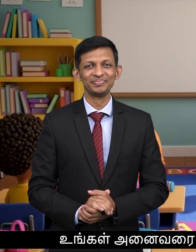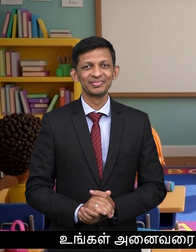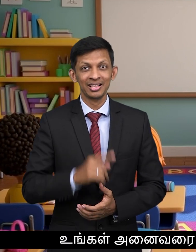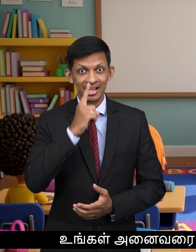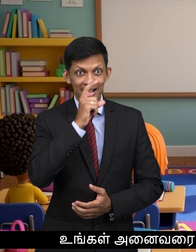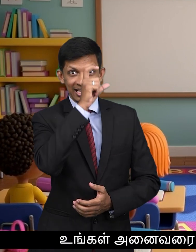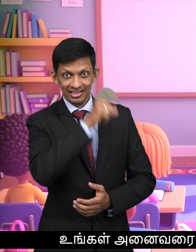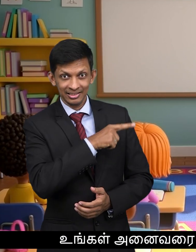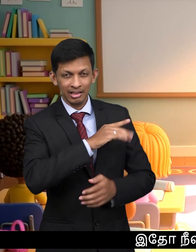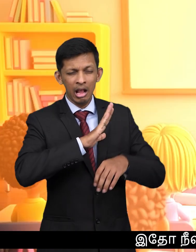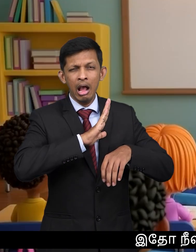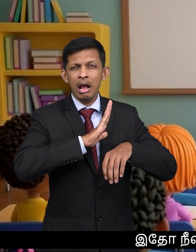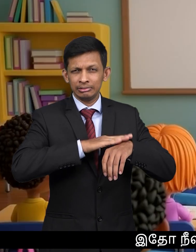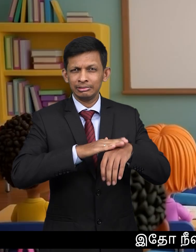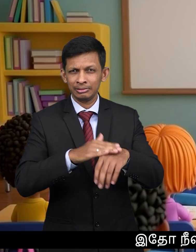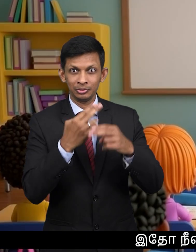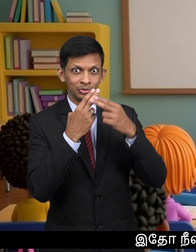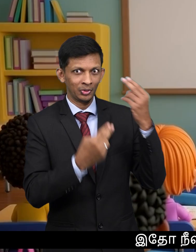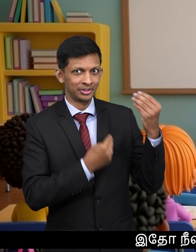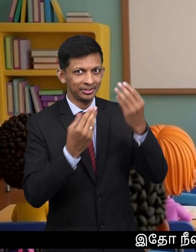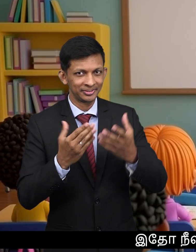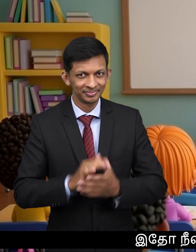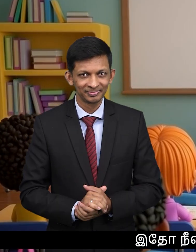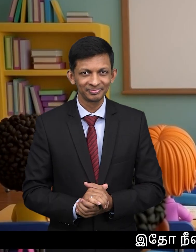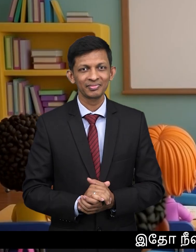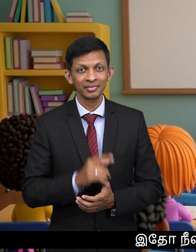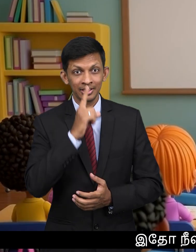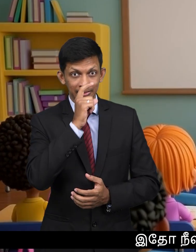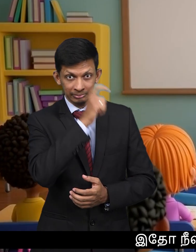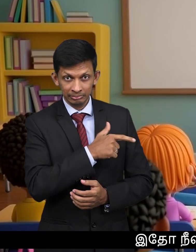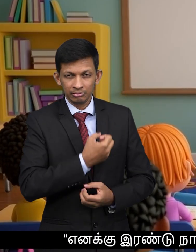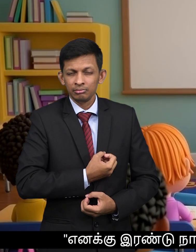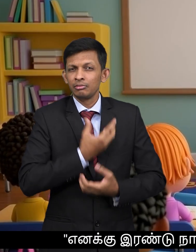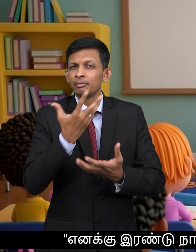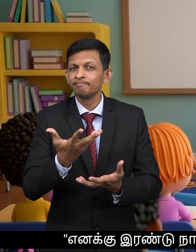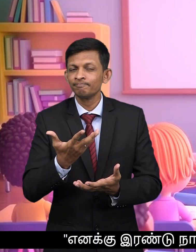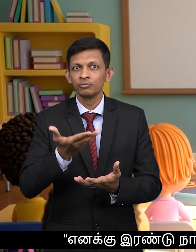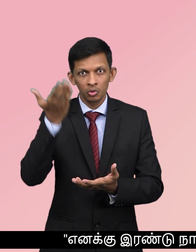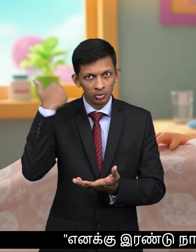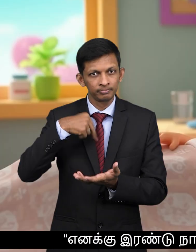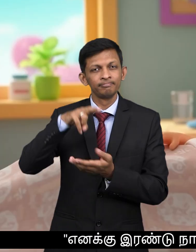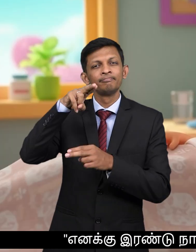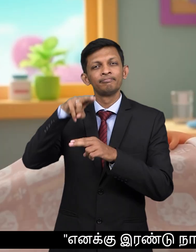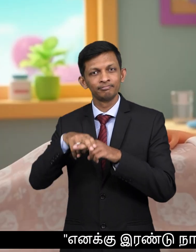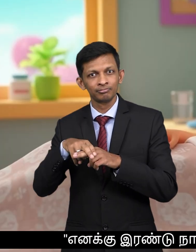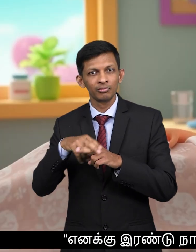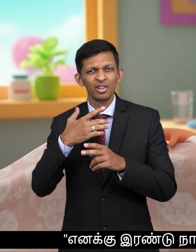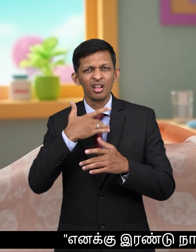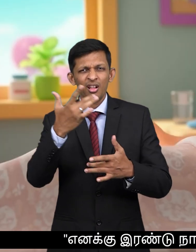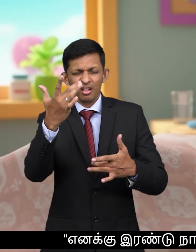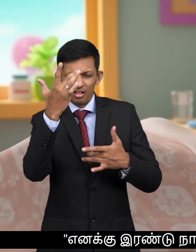அன்புடன் வரவேற்கிறோம். இதோ நீலிமாவின் அனுபவம். எனக்கு 2